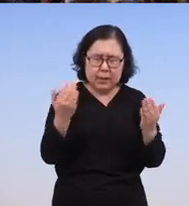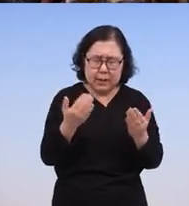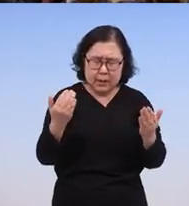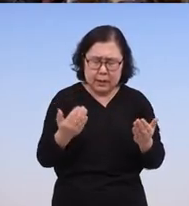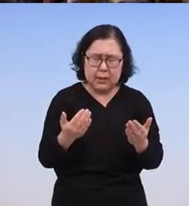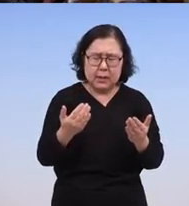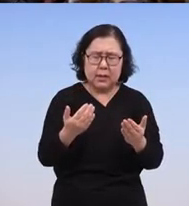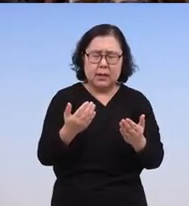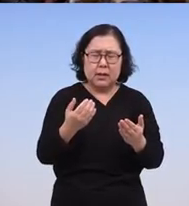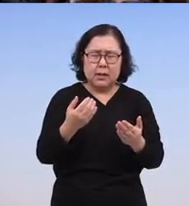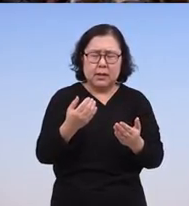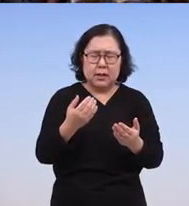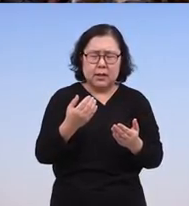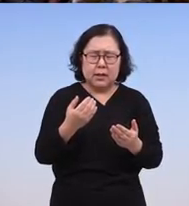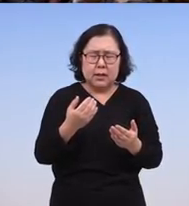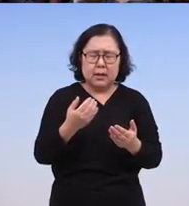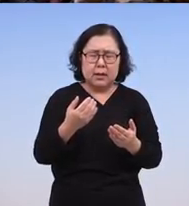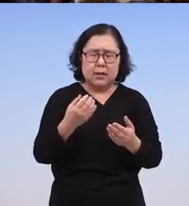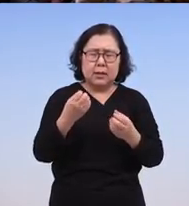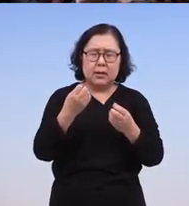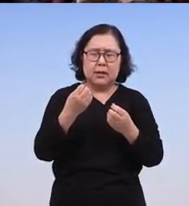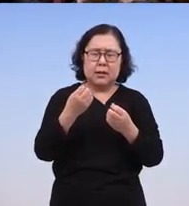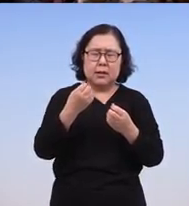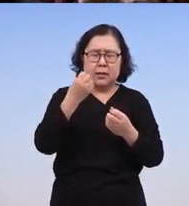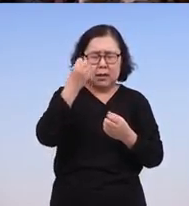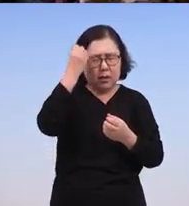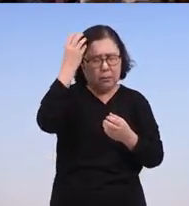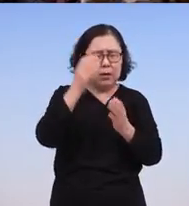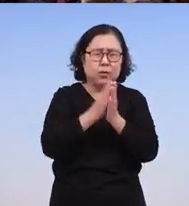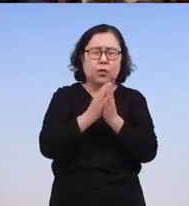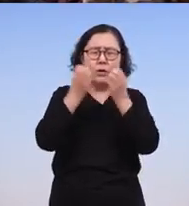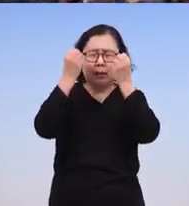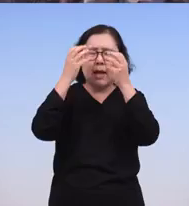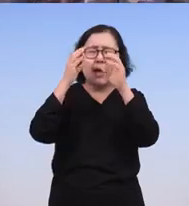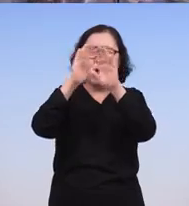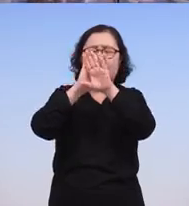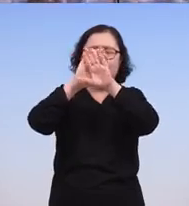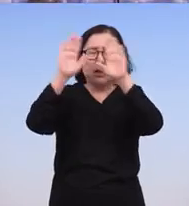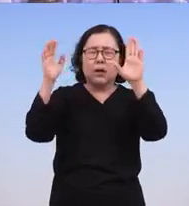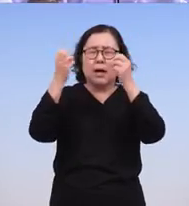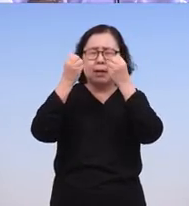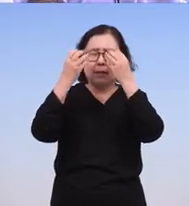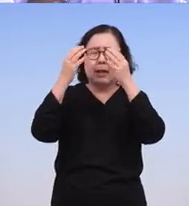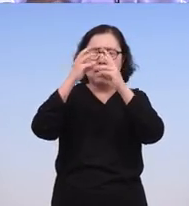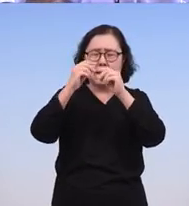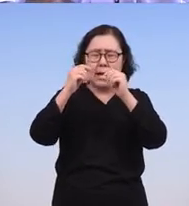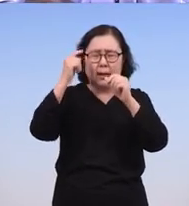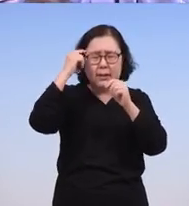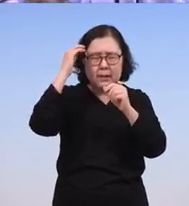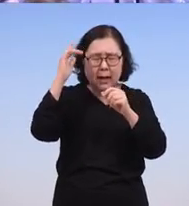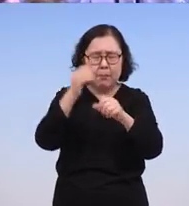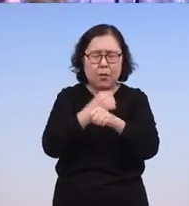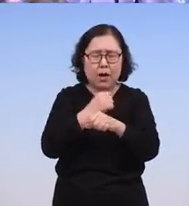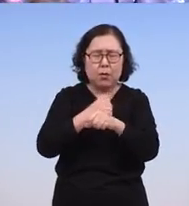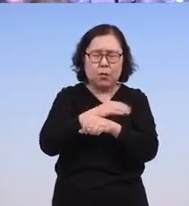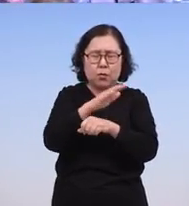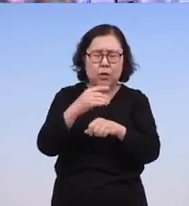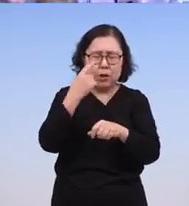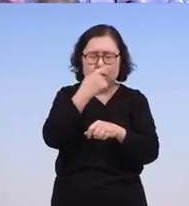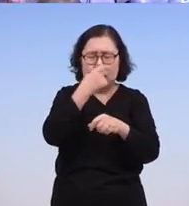기억하기 원합니다. 새하늘과 새 땅을 기대하며 새하늘과 새 땅을 사모하며 우리 눈의